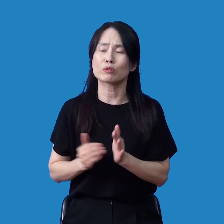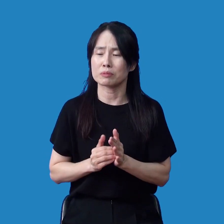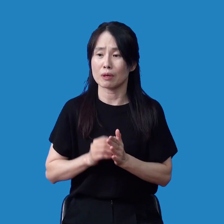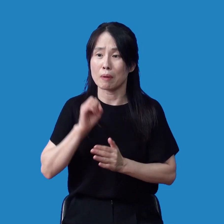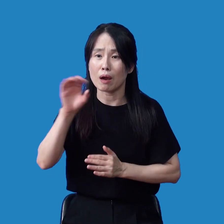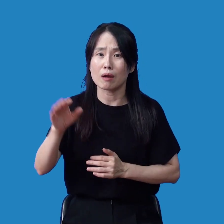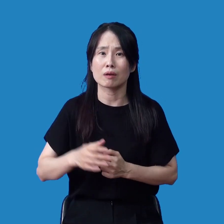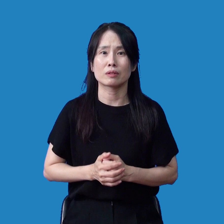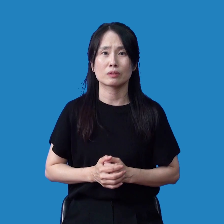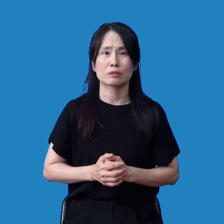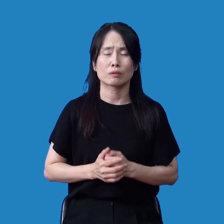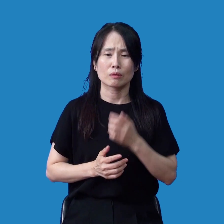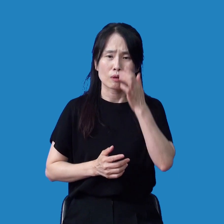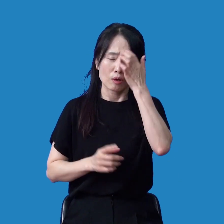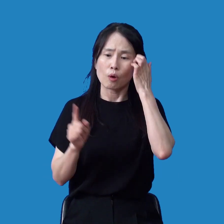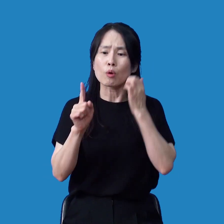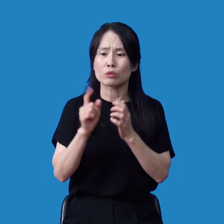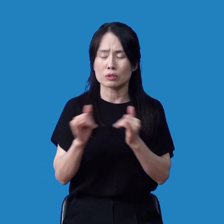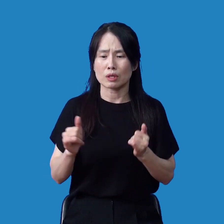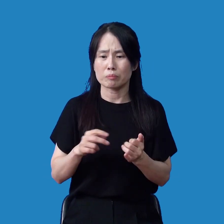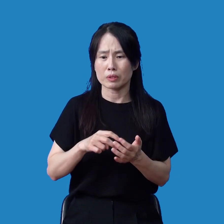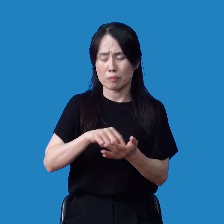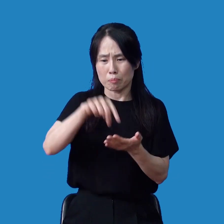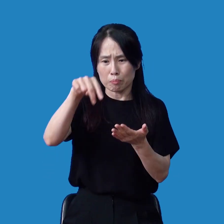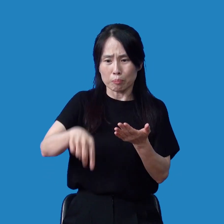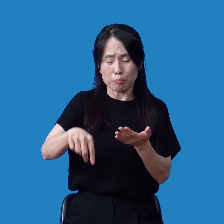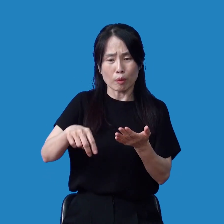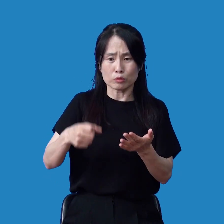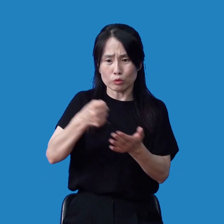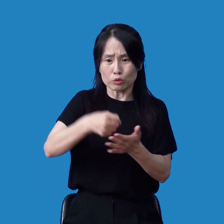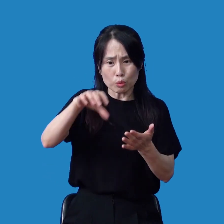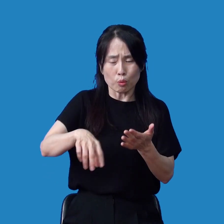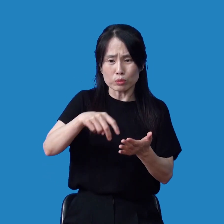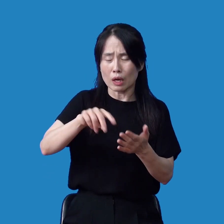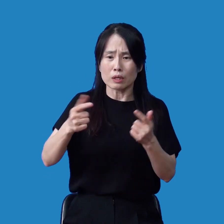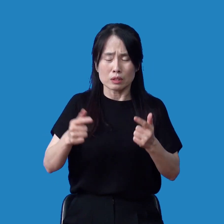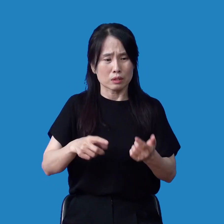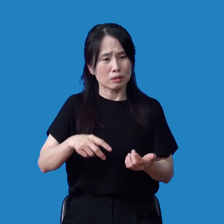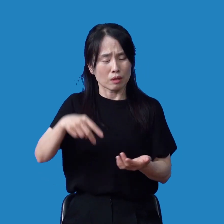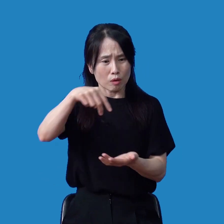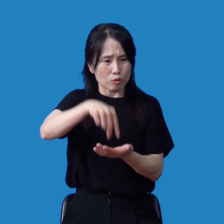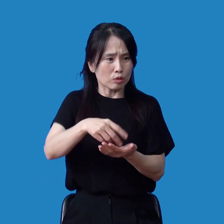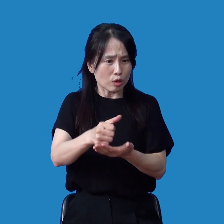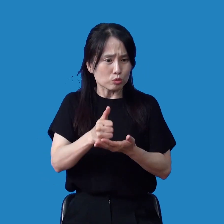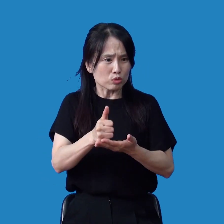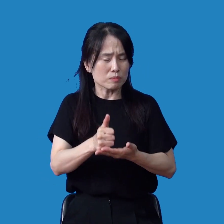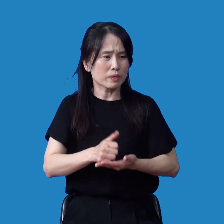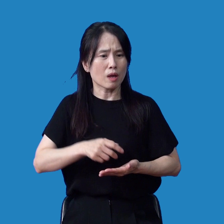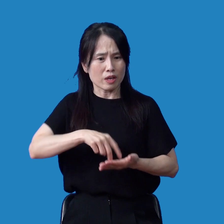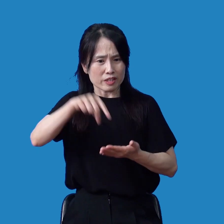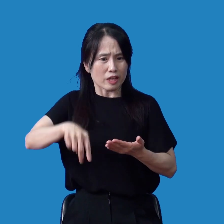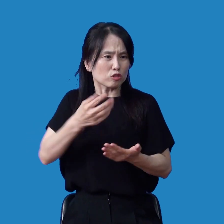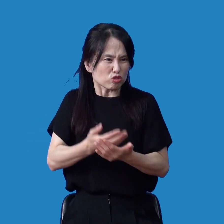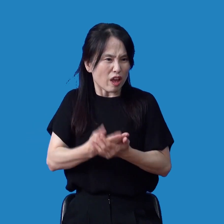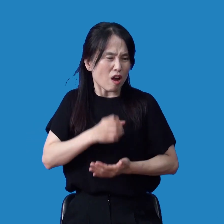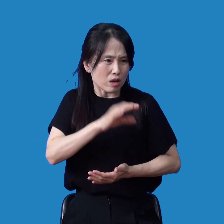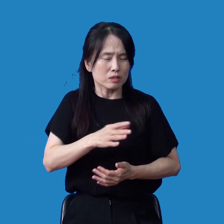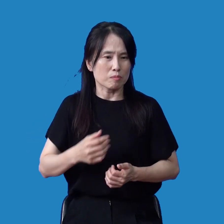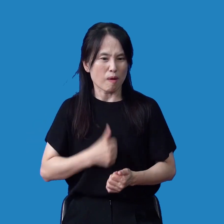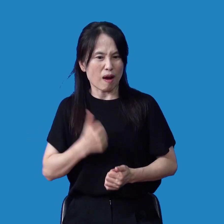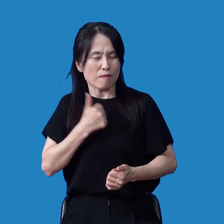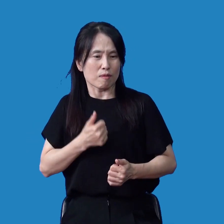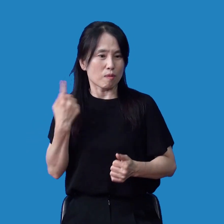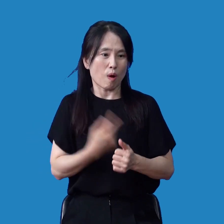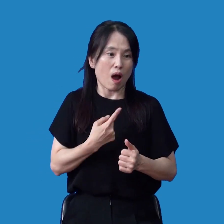어떤 남자가 정류소도 아닌데 내려달라고 해서 안 된다고 했더니 이 남자가 화를 내면서 막 욕설을 퍼붓습니다.